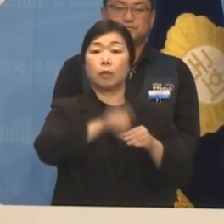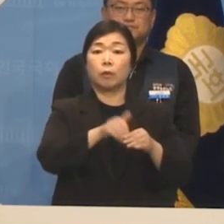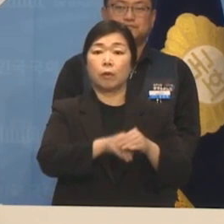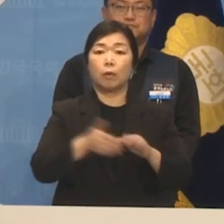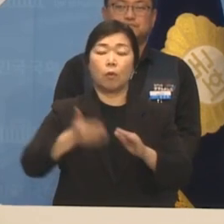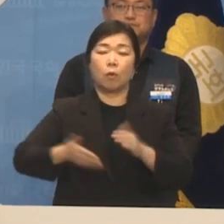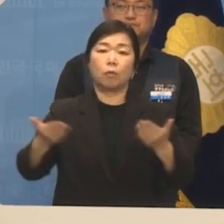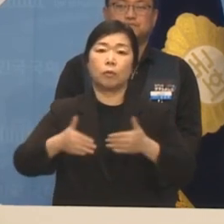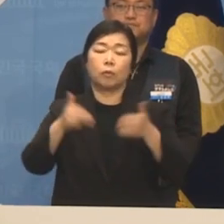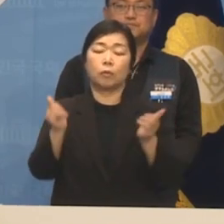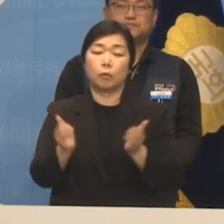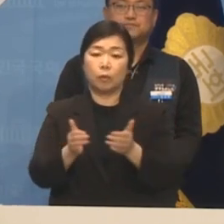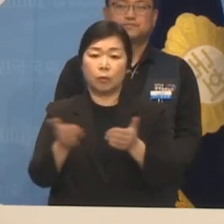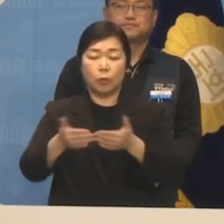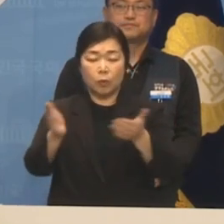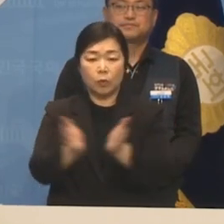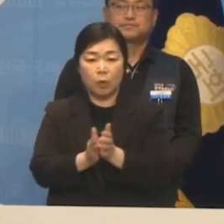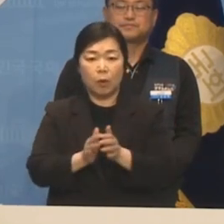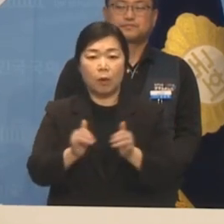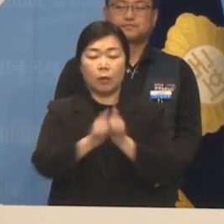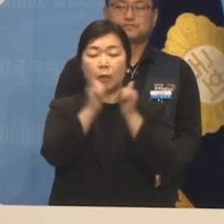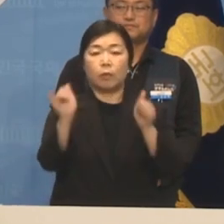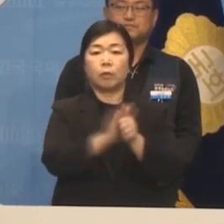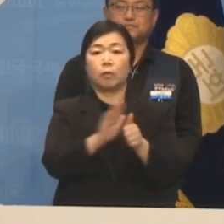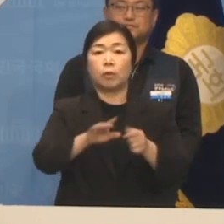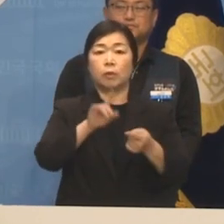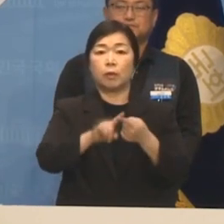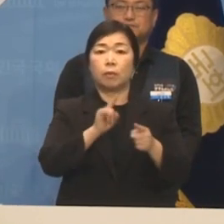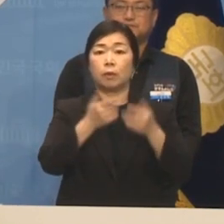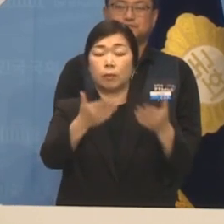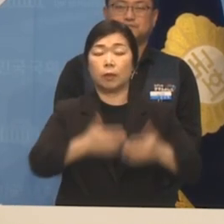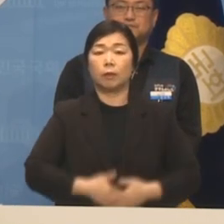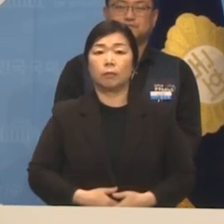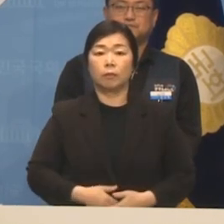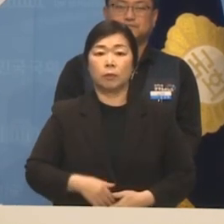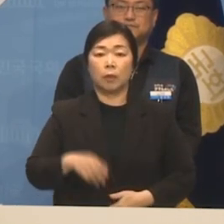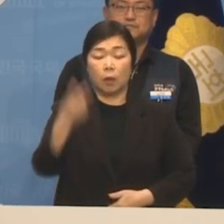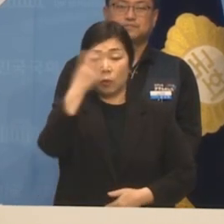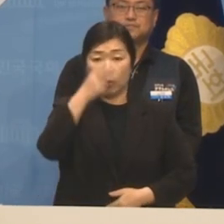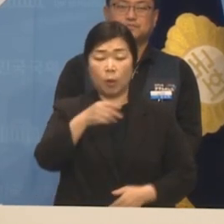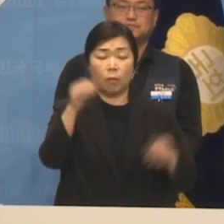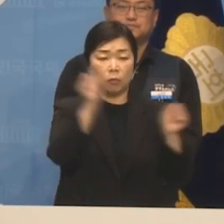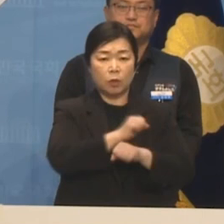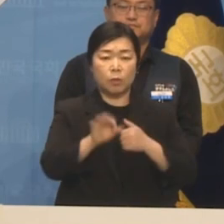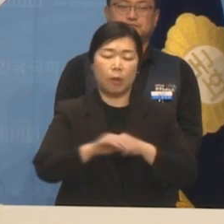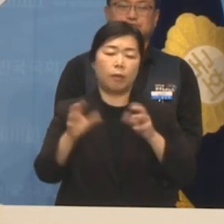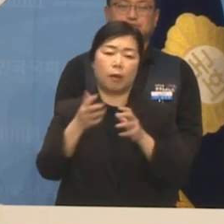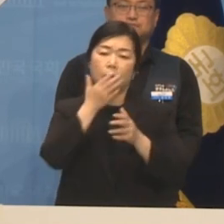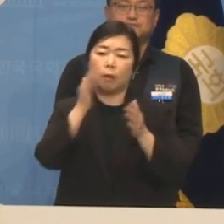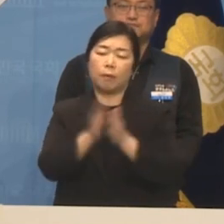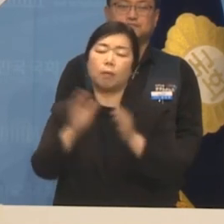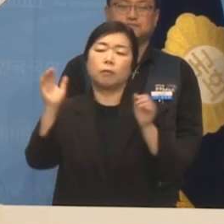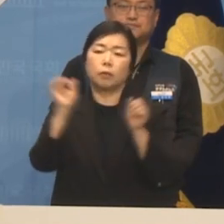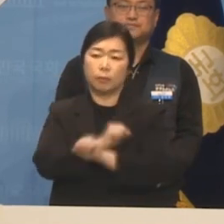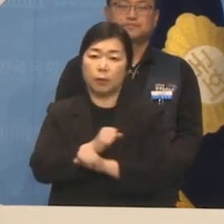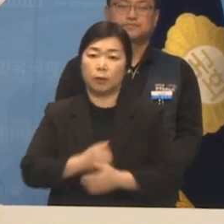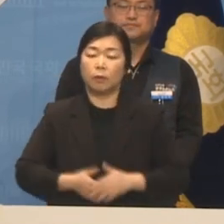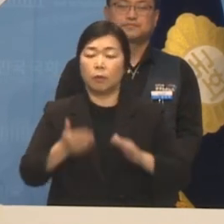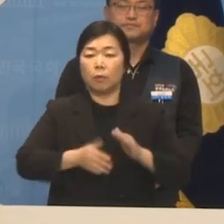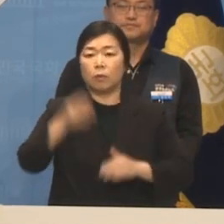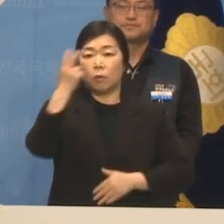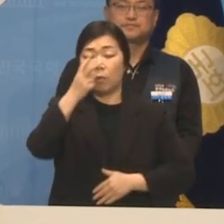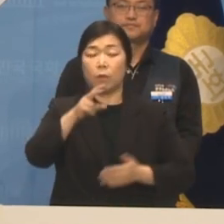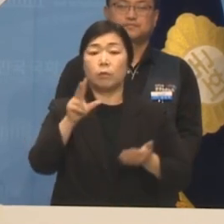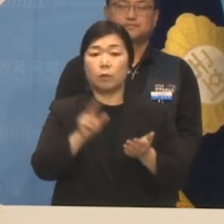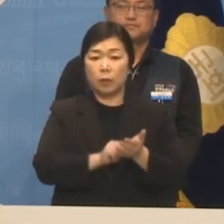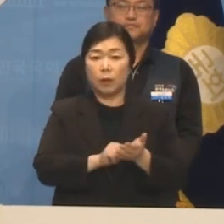고조 사회서비스 요구안 발표 기자회견 돌봄이 무너지면 나라가 무너집니다. 우리 사회 공공돌봄이 절실합니다. 이